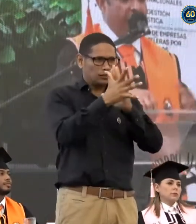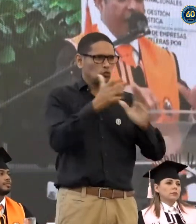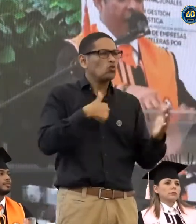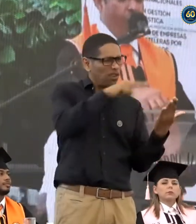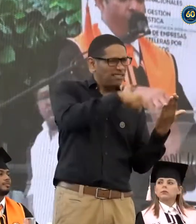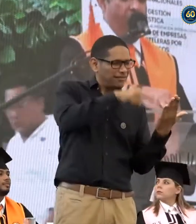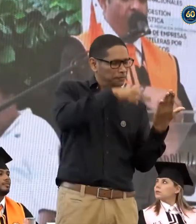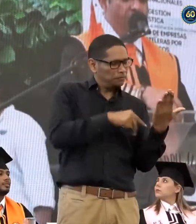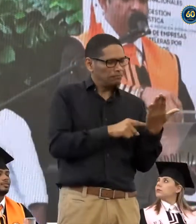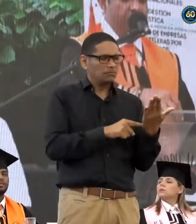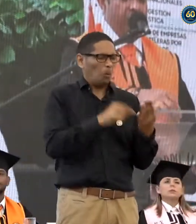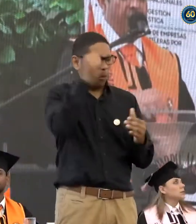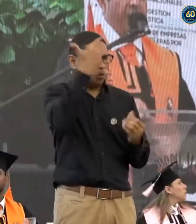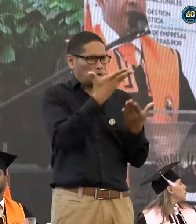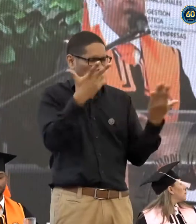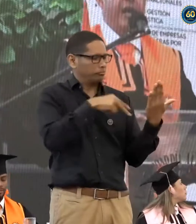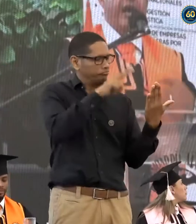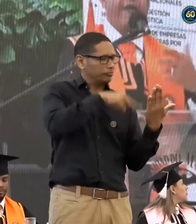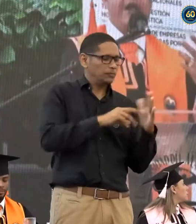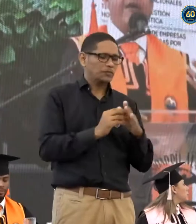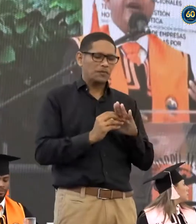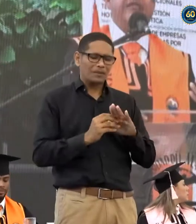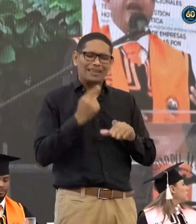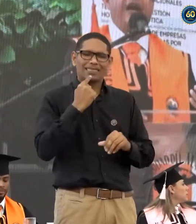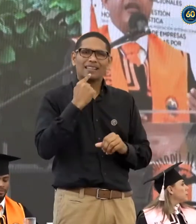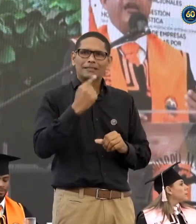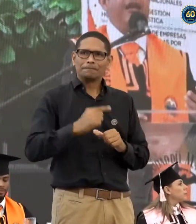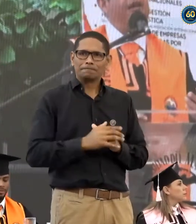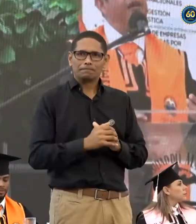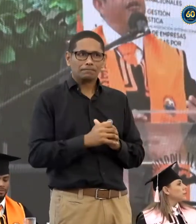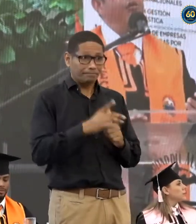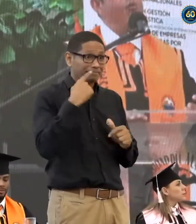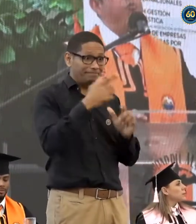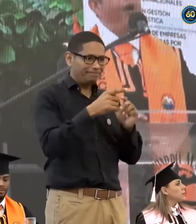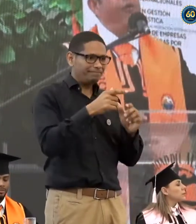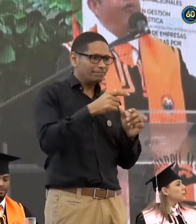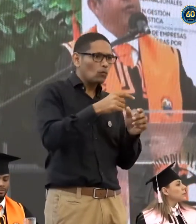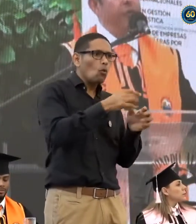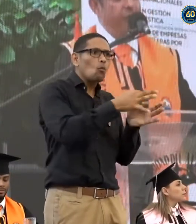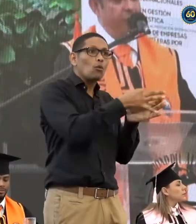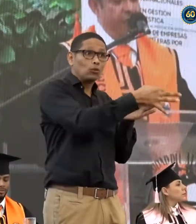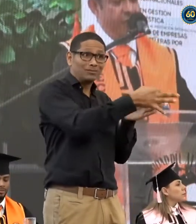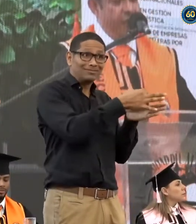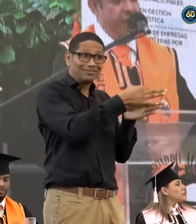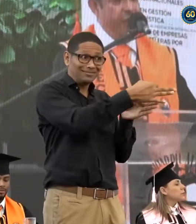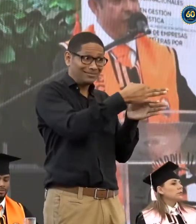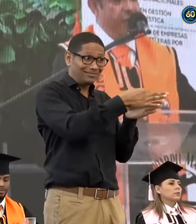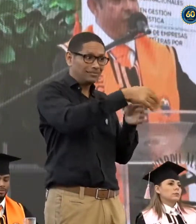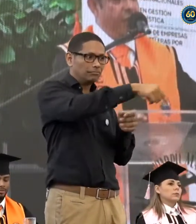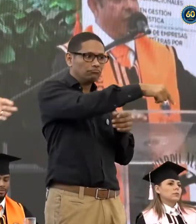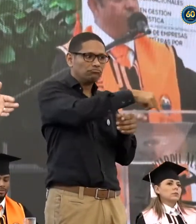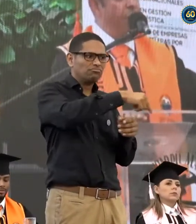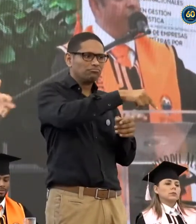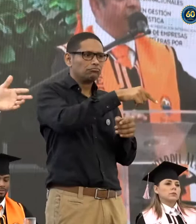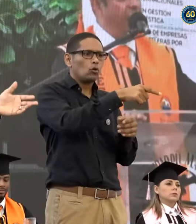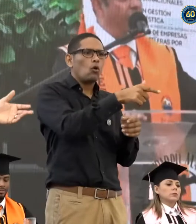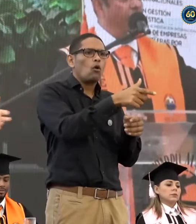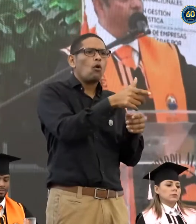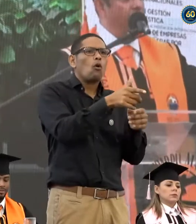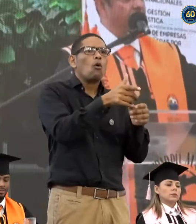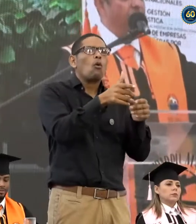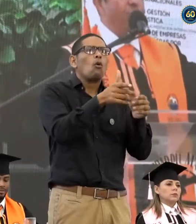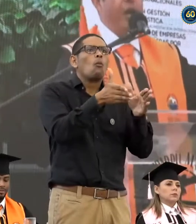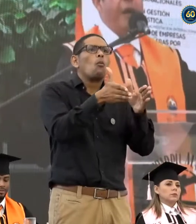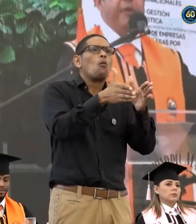lado que hablaba acerca de un pueblo que tiene un cementerio en el cual tenía muchas